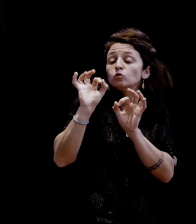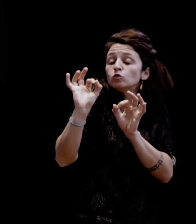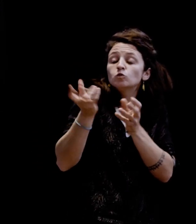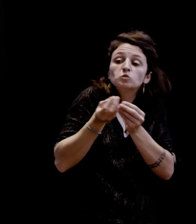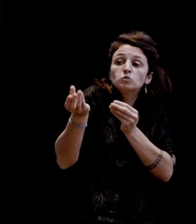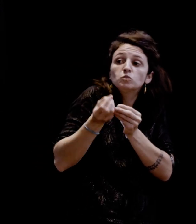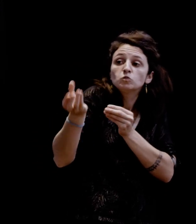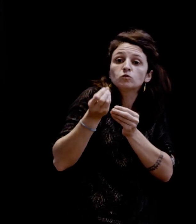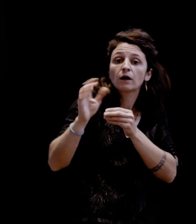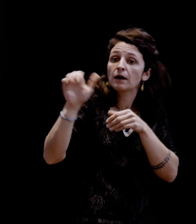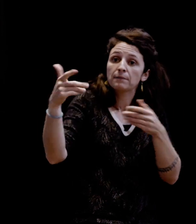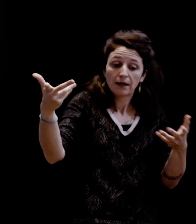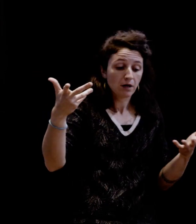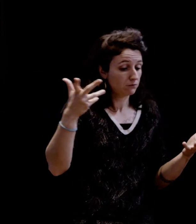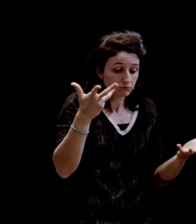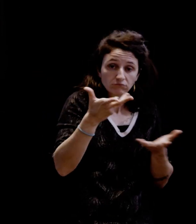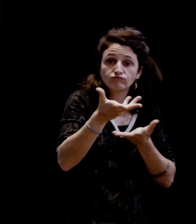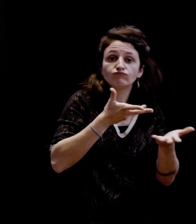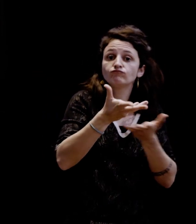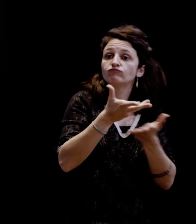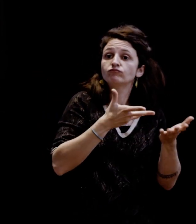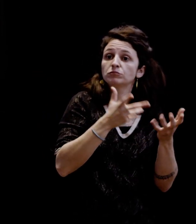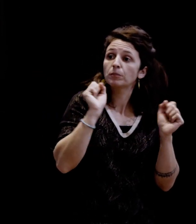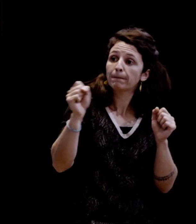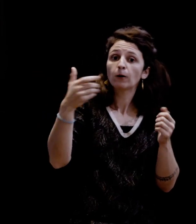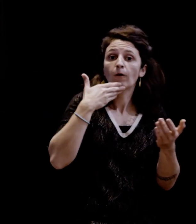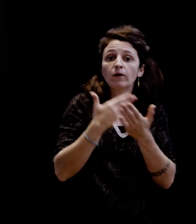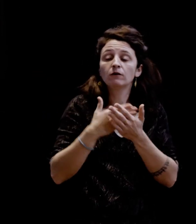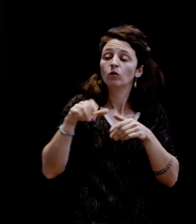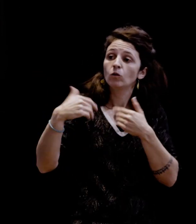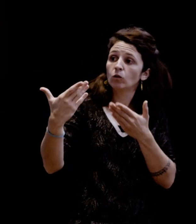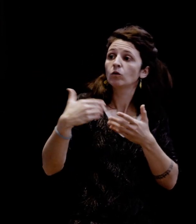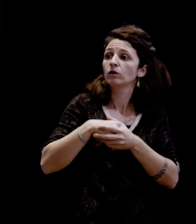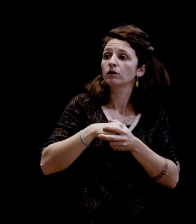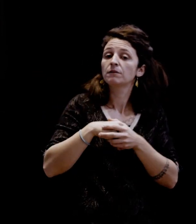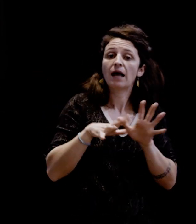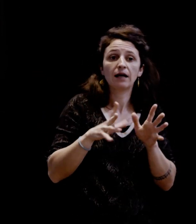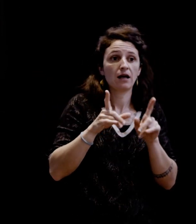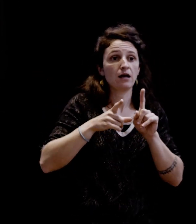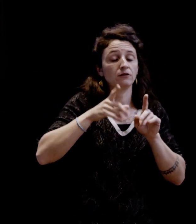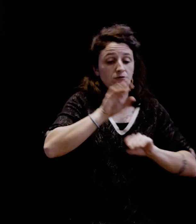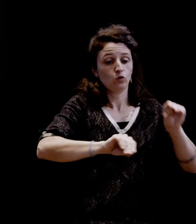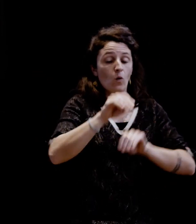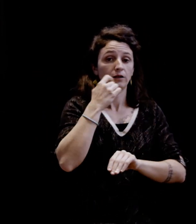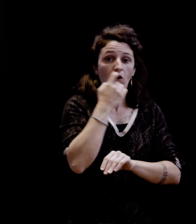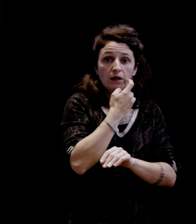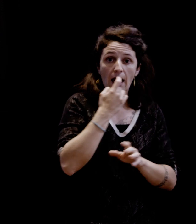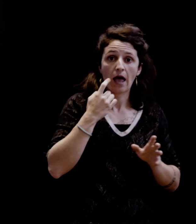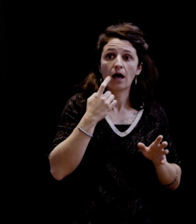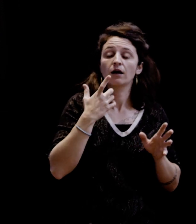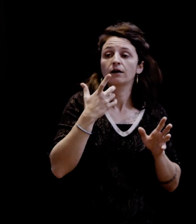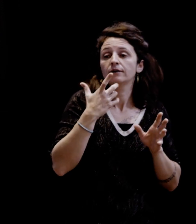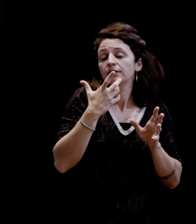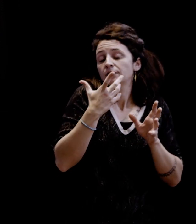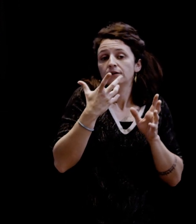de ce que votre cabinet peut accueillir et du temps que vous pouvez passer à ces consultations. Mais la prise en charge dentaire, ça fait partie de la prise en